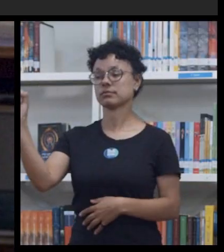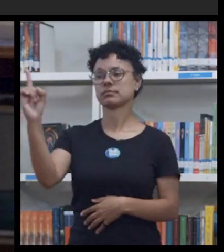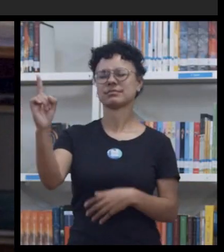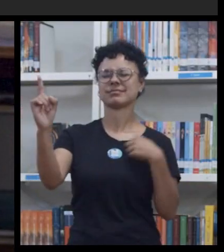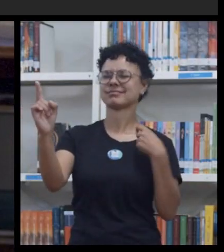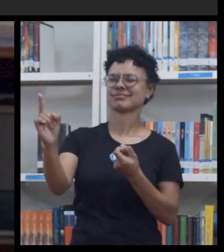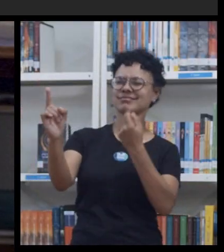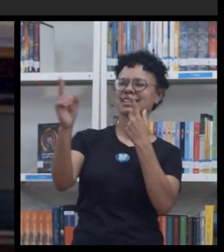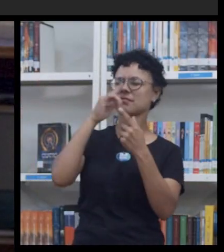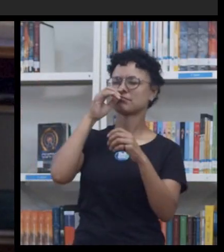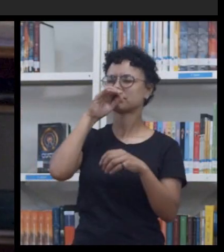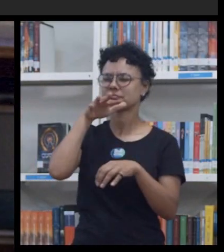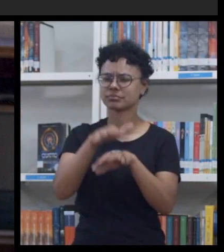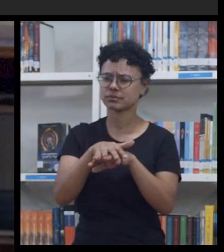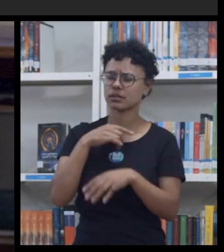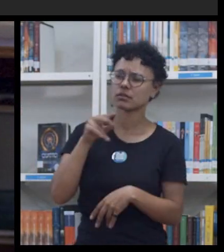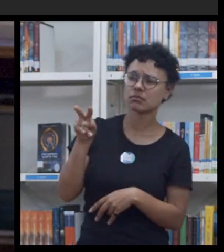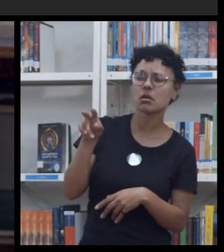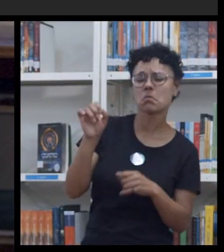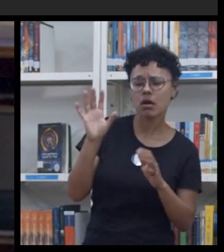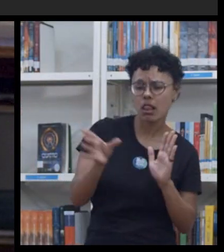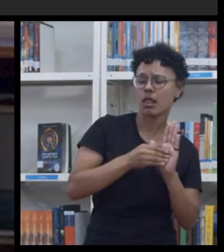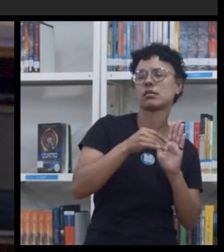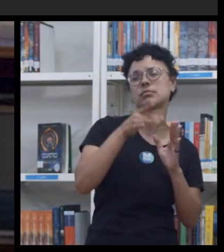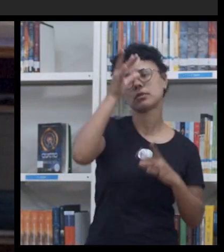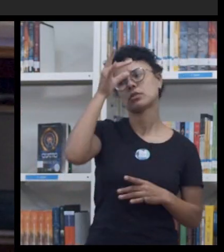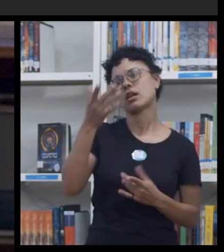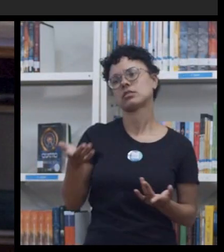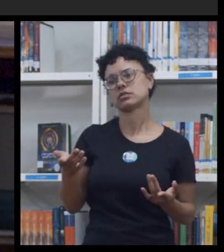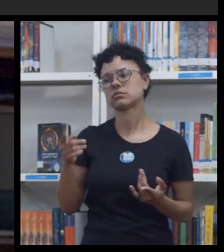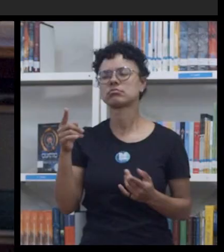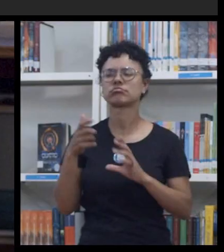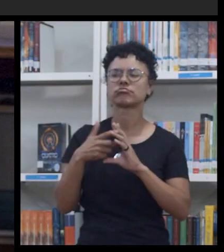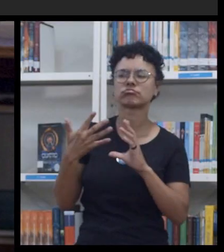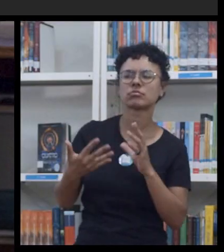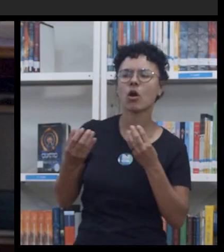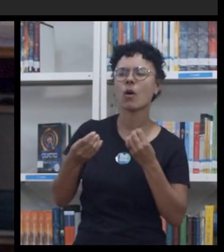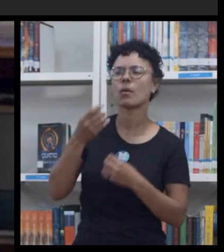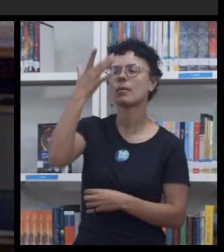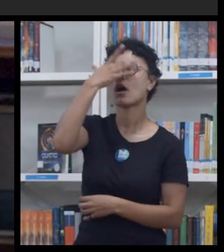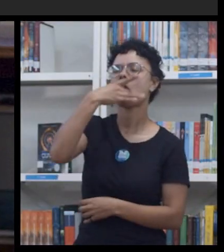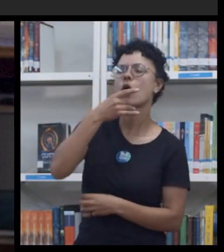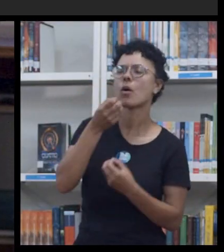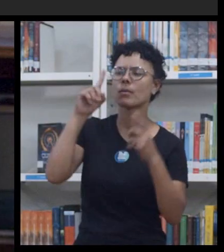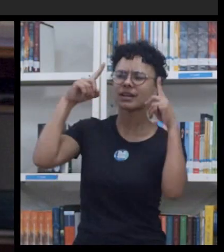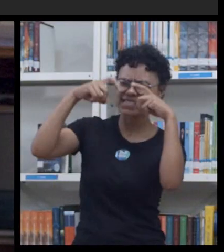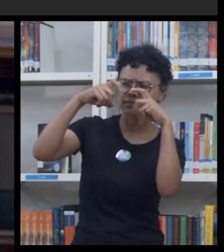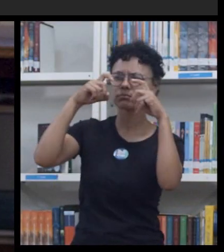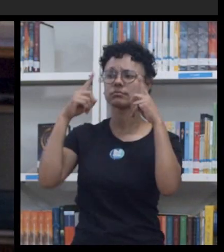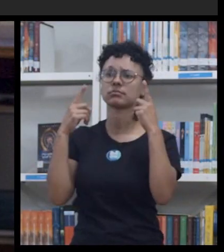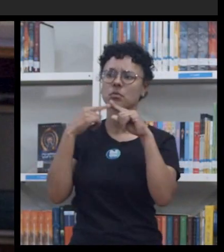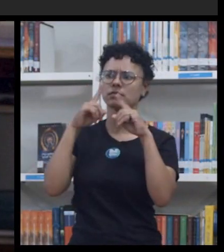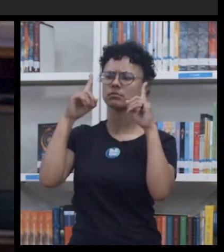fila, grosseira, ela pode ser uma excelente personagem. Quais são as características, como é que a cara se fecha? Né?